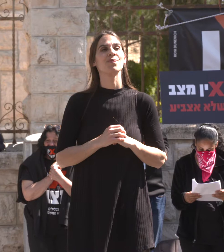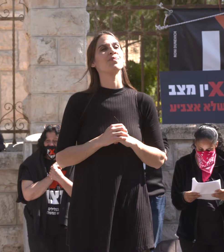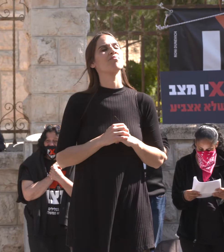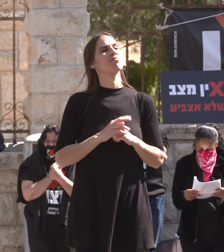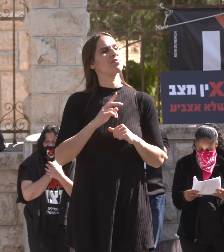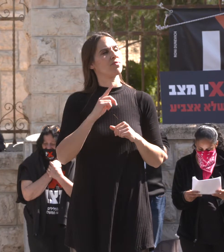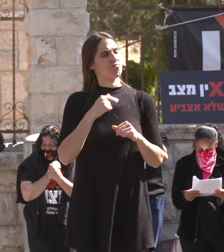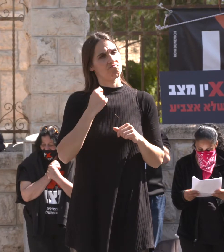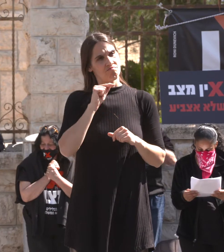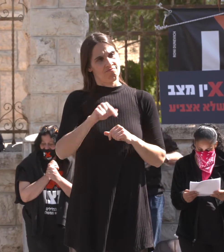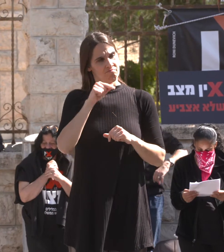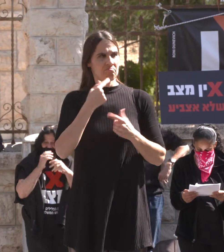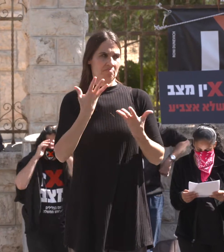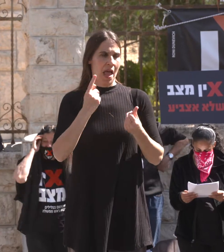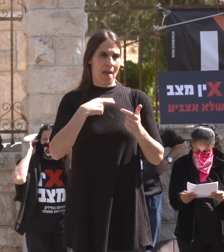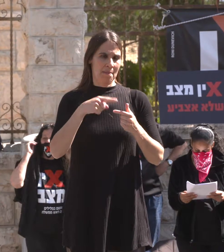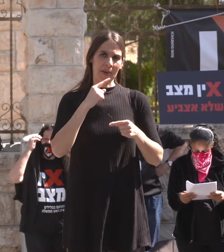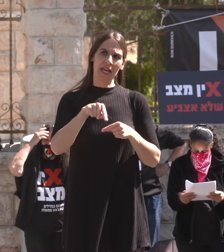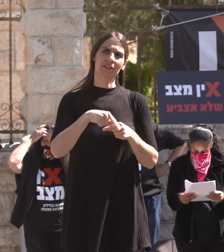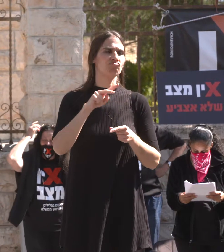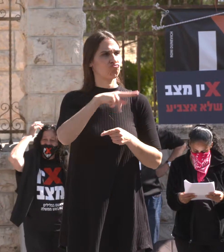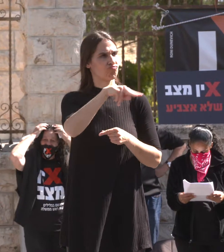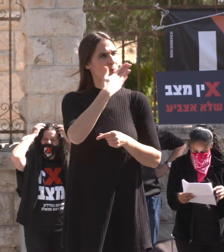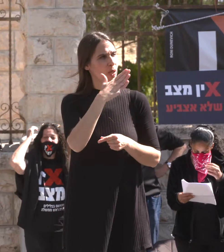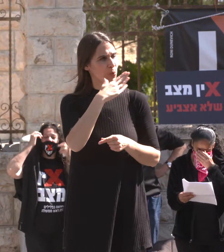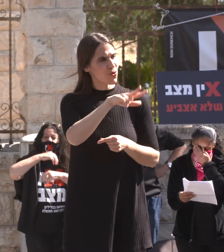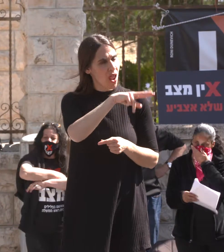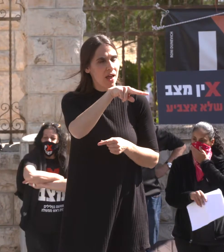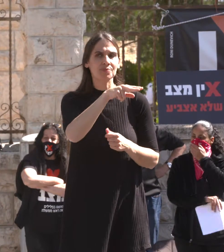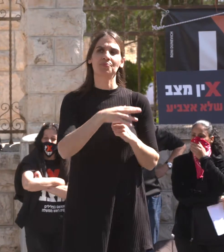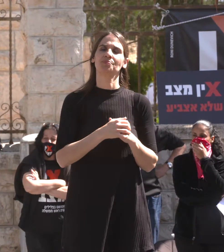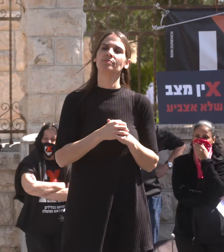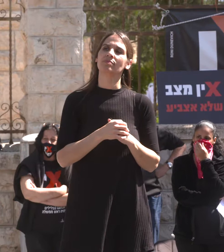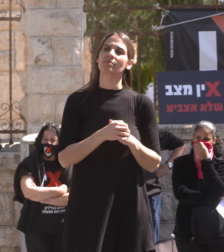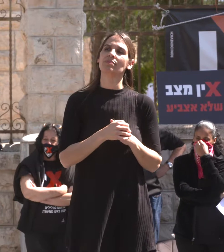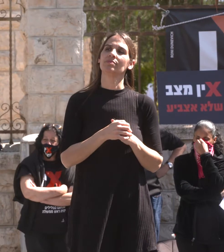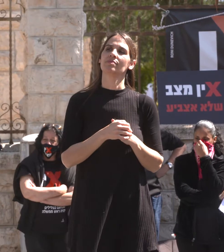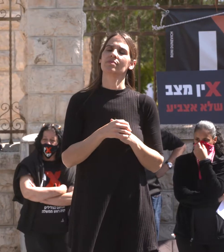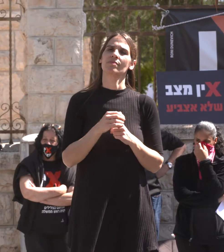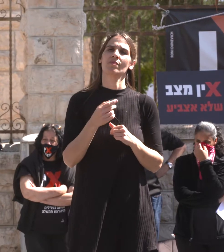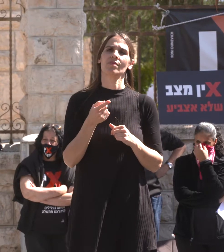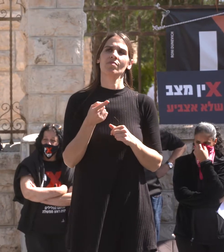בפעמים הרבות שבאתי לכאן והסתובבתי בירושלים, הלך לידי